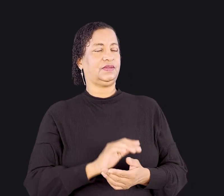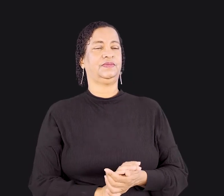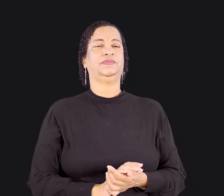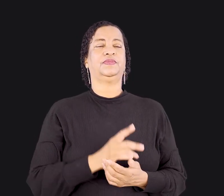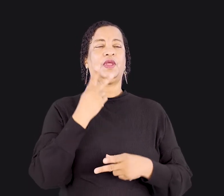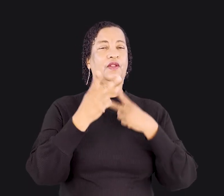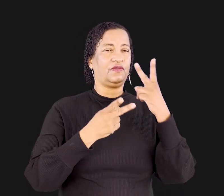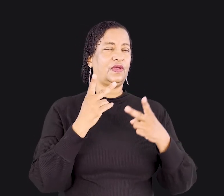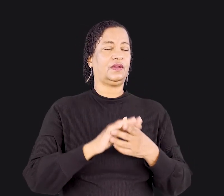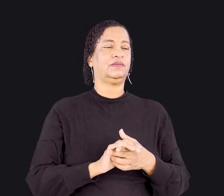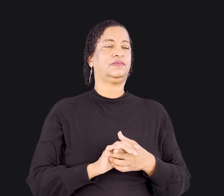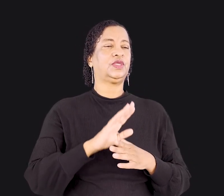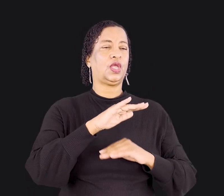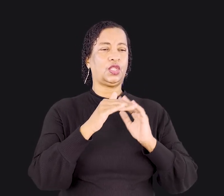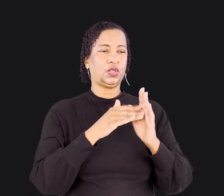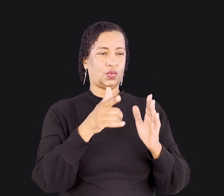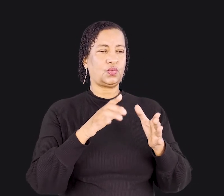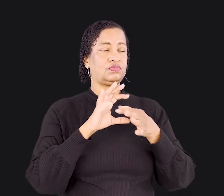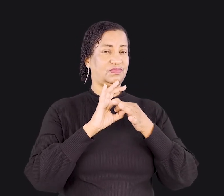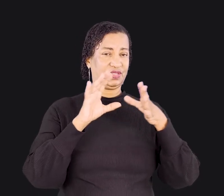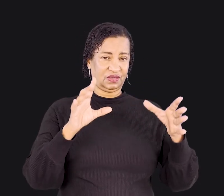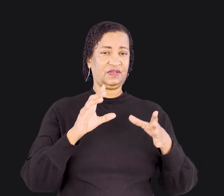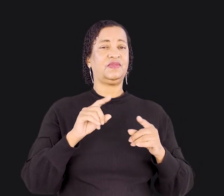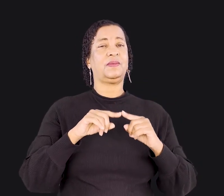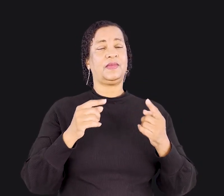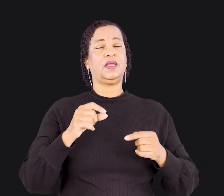os